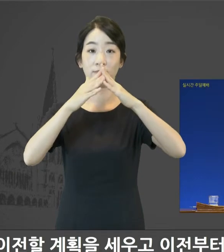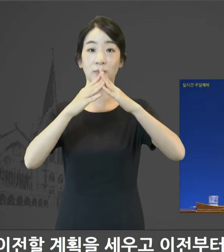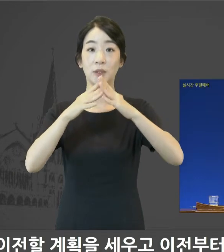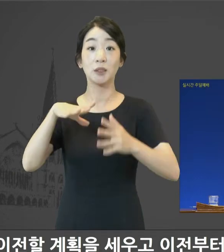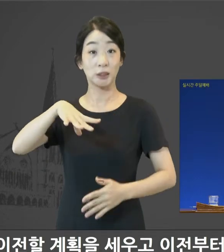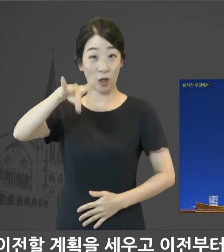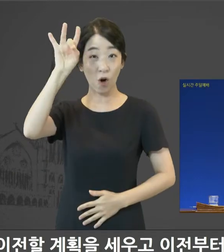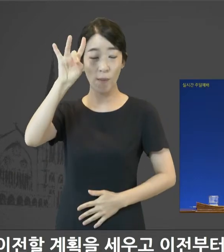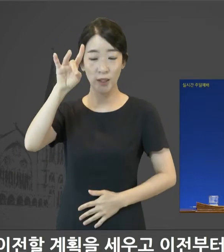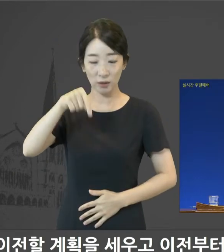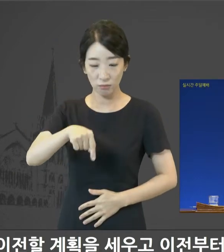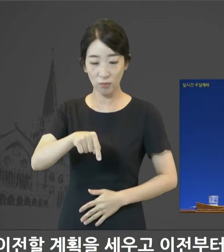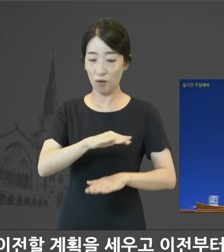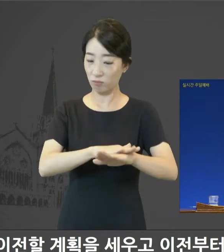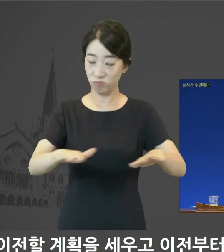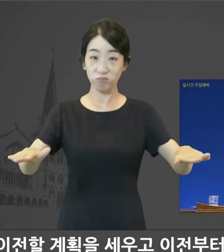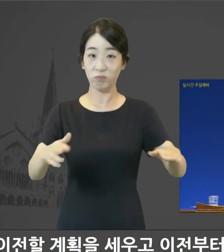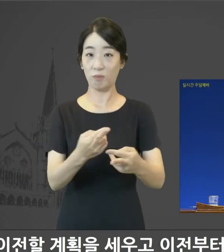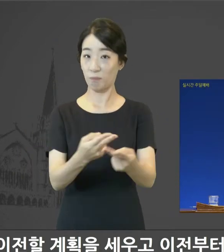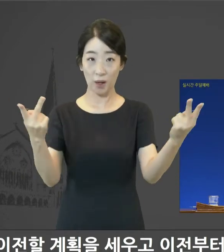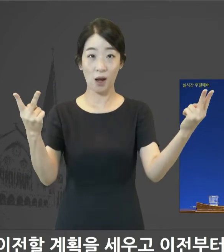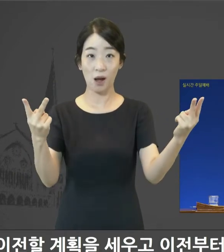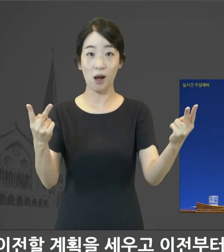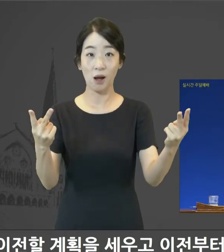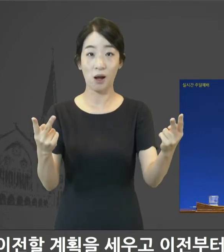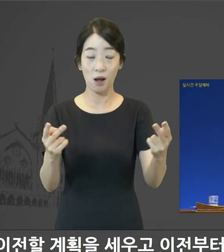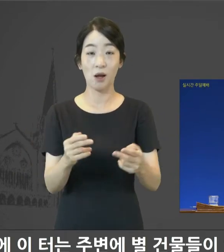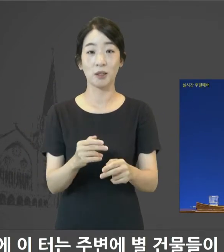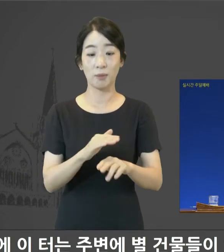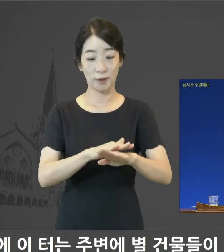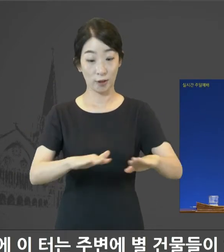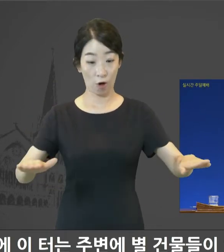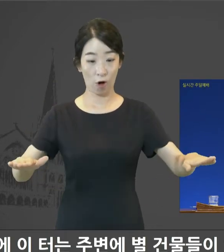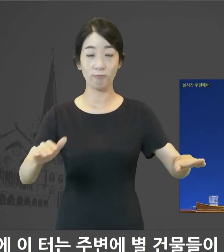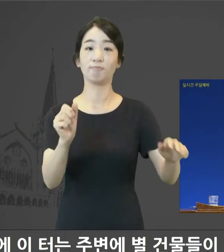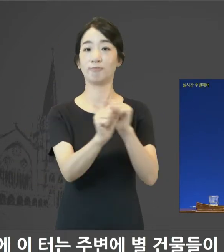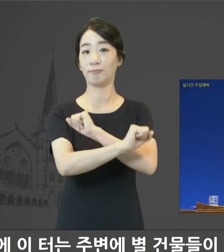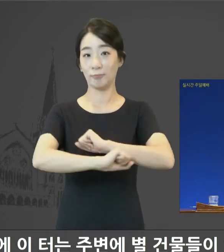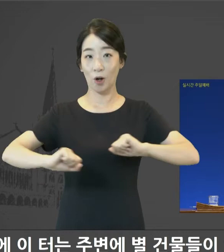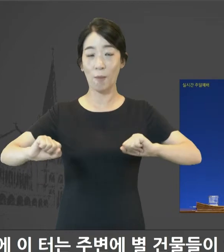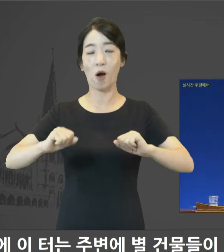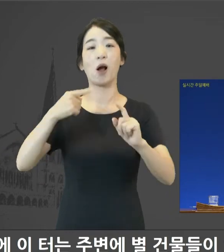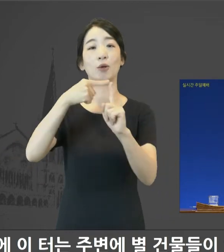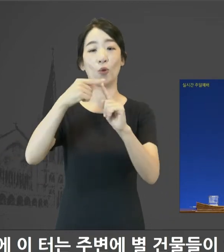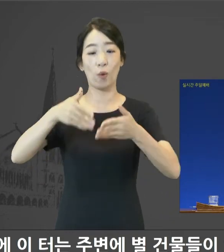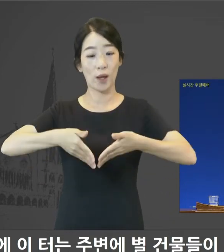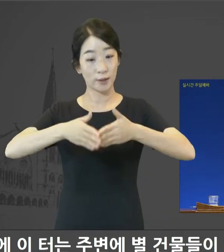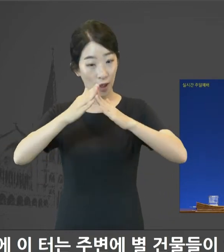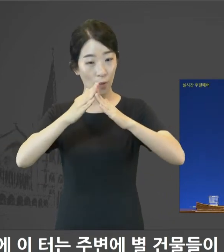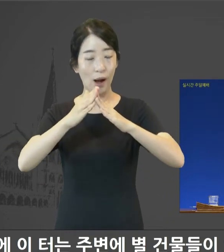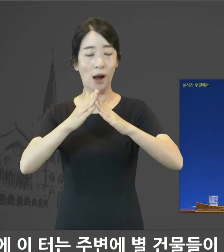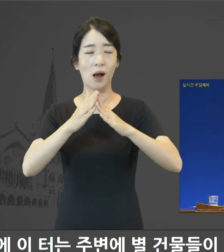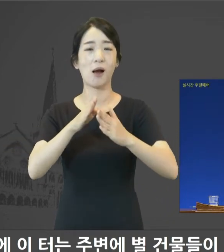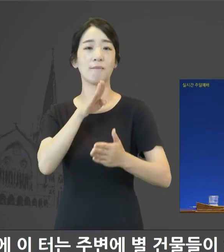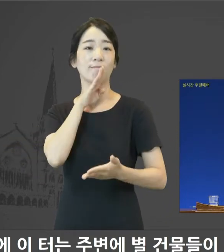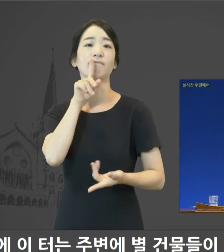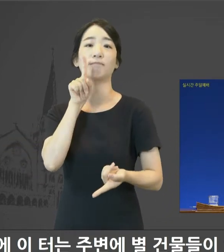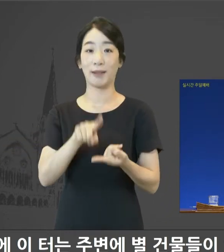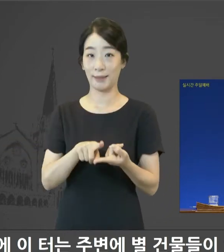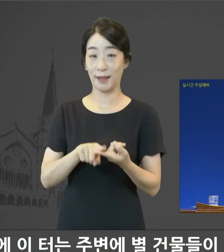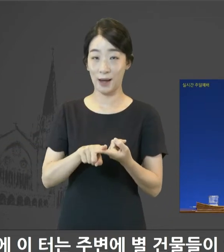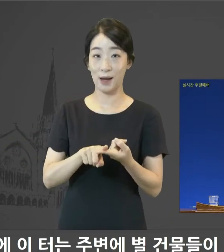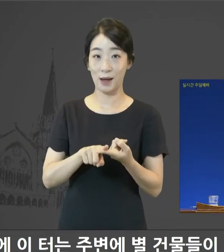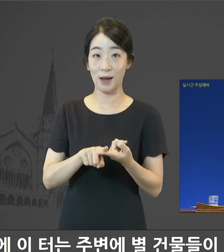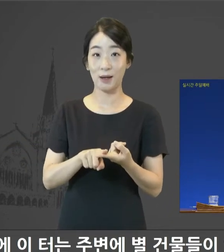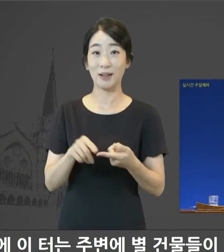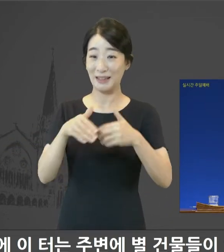없는 한적한 땅이어서 교회 부지로는 적절하지 않았나라는 생각을 합니다. 물론 다 동의하는